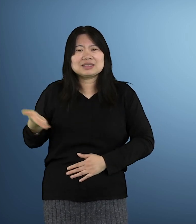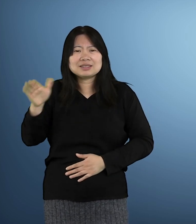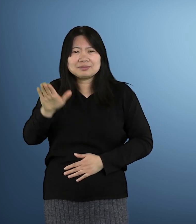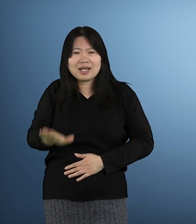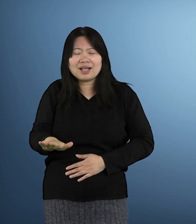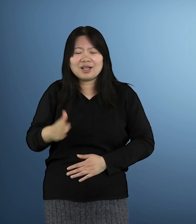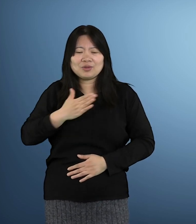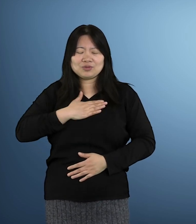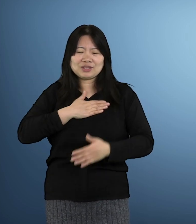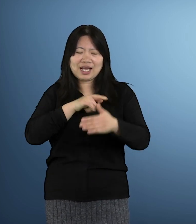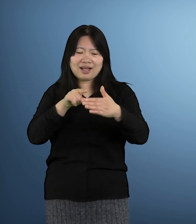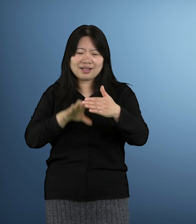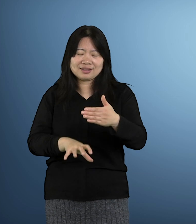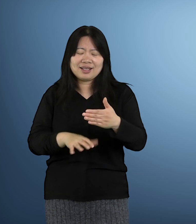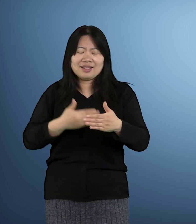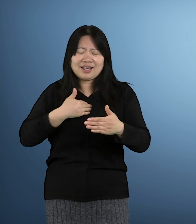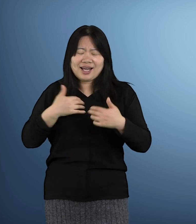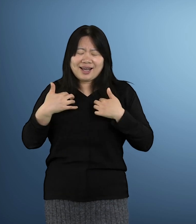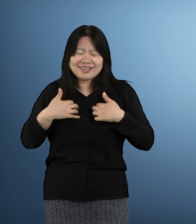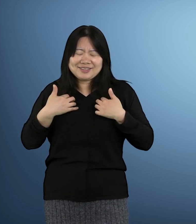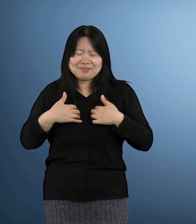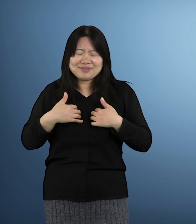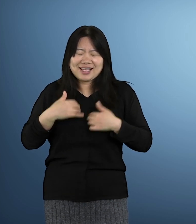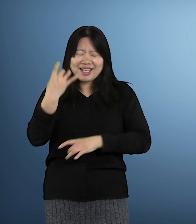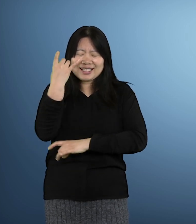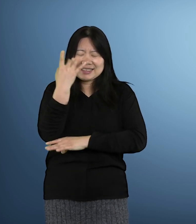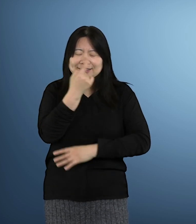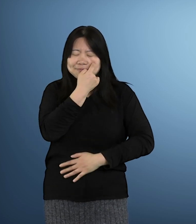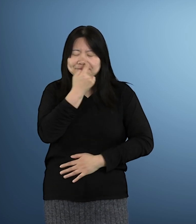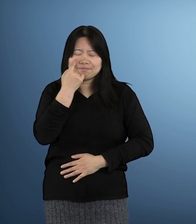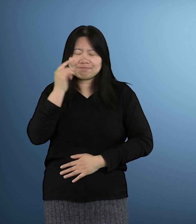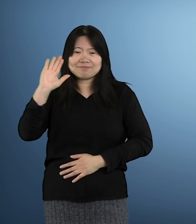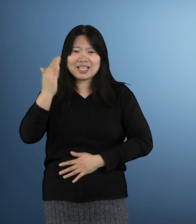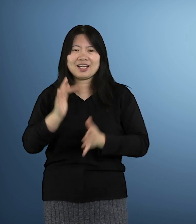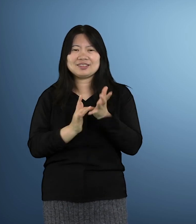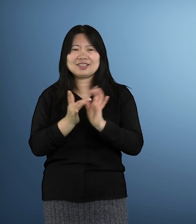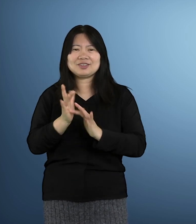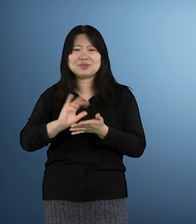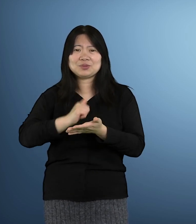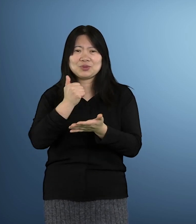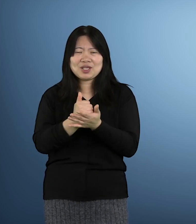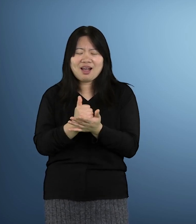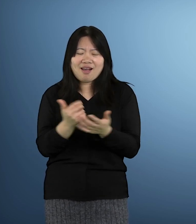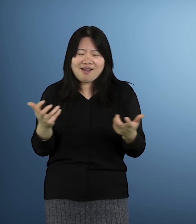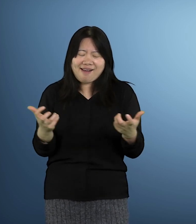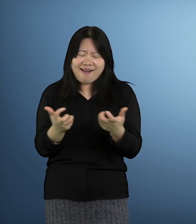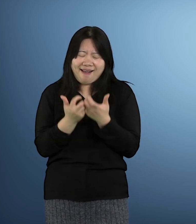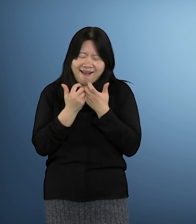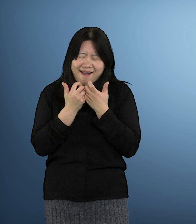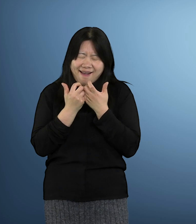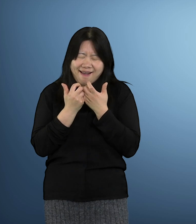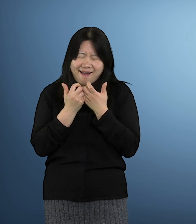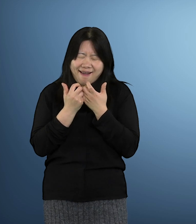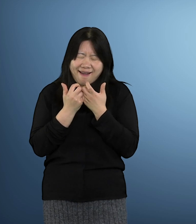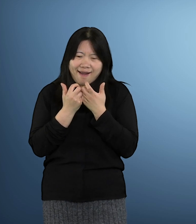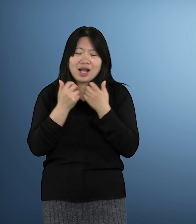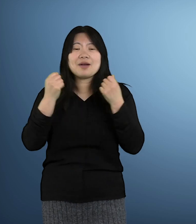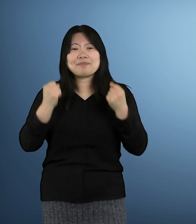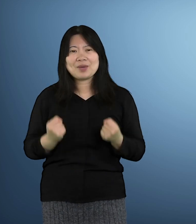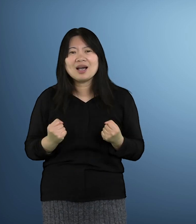안에 나의 기쁨의 근거가 되시는 예수 그리스도가 꽉 차